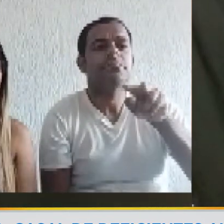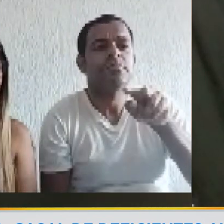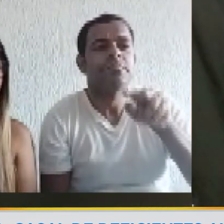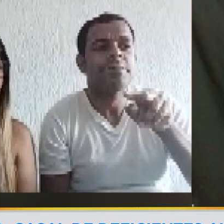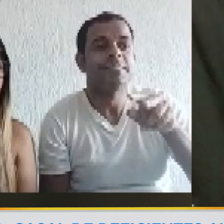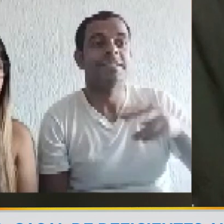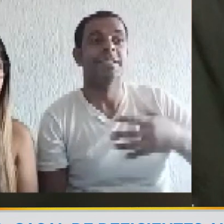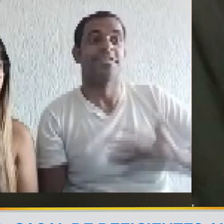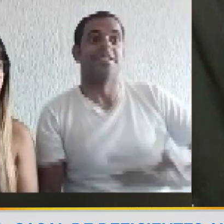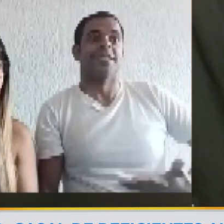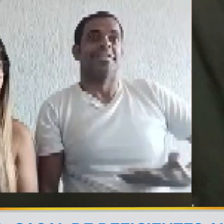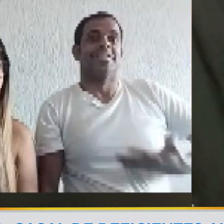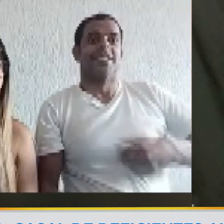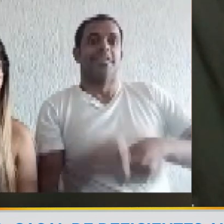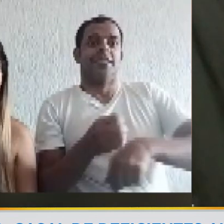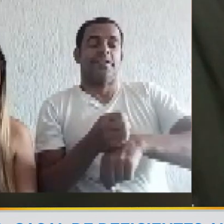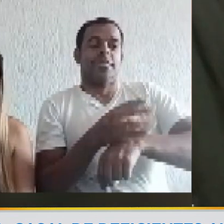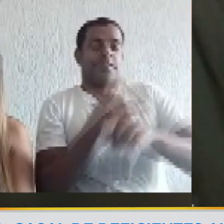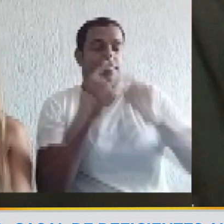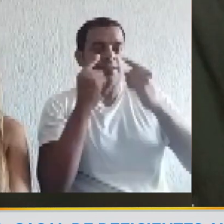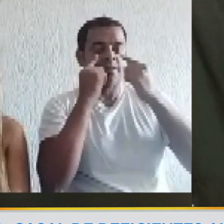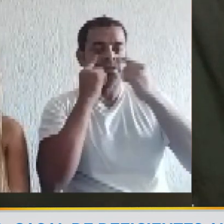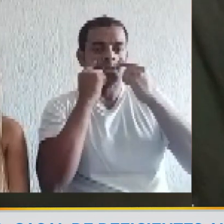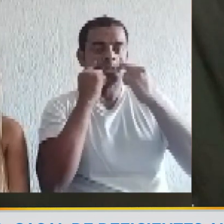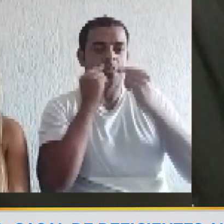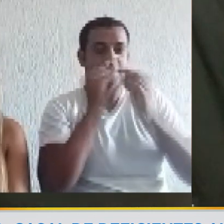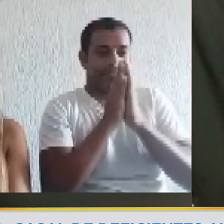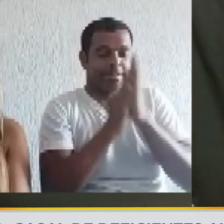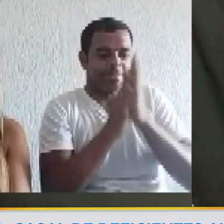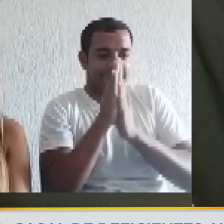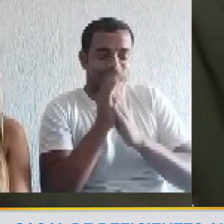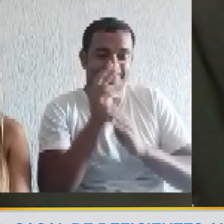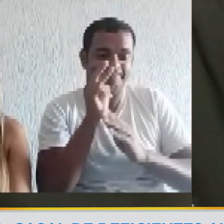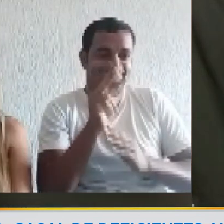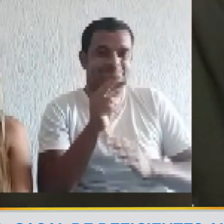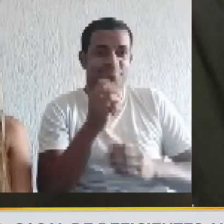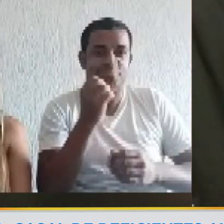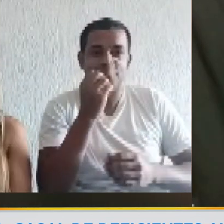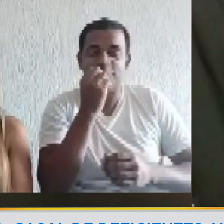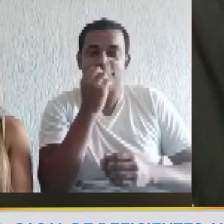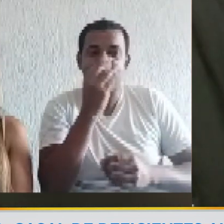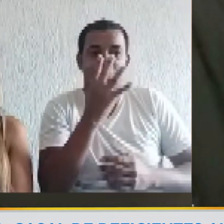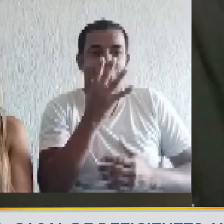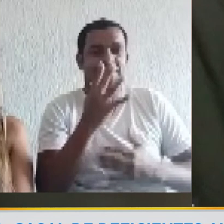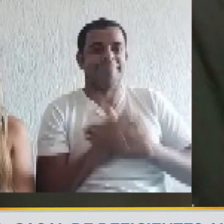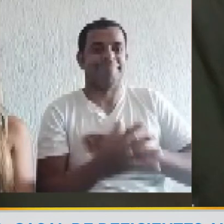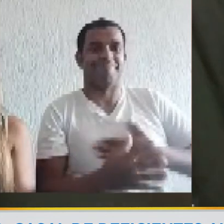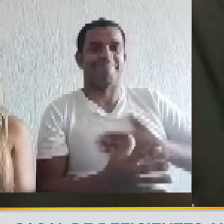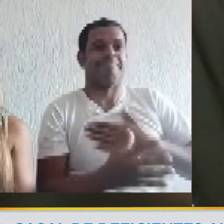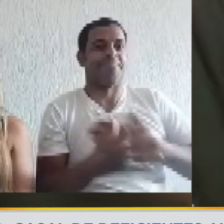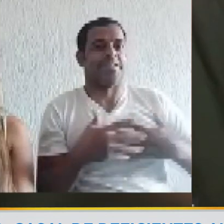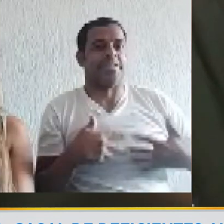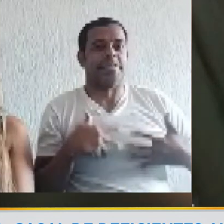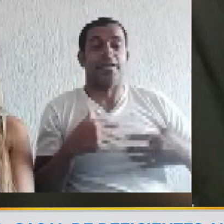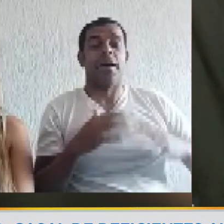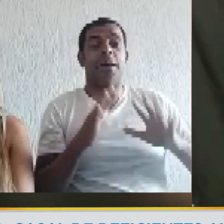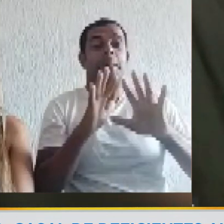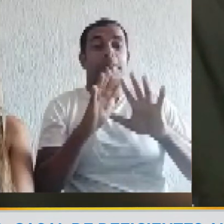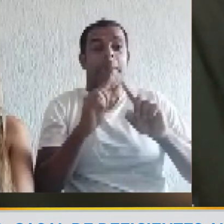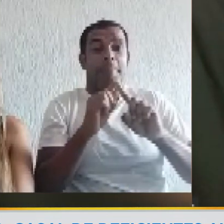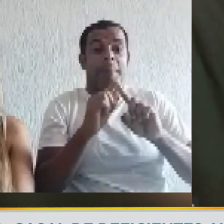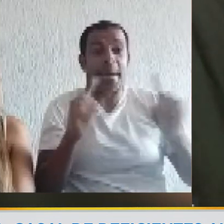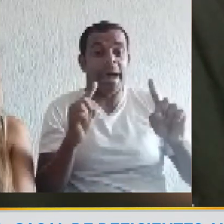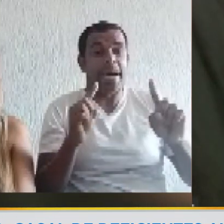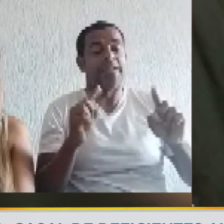acompanhou também todo o processo no momento do parto cesáreo, e daí quando nasceu ele chorou, ele ficou muito emocionado e